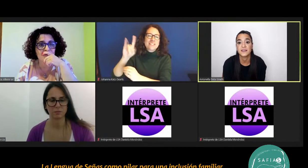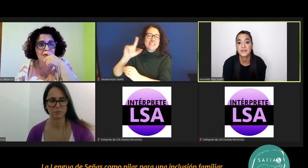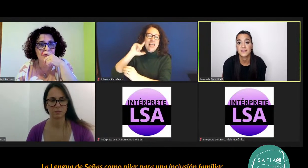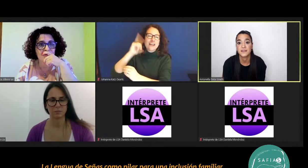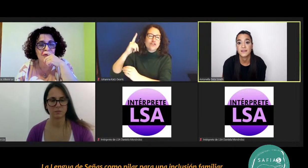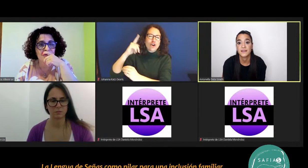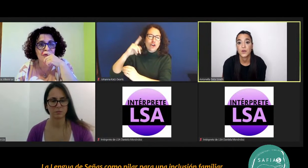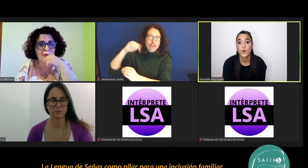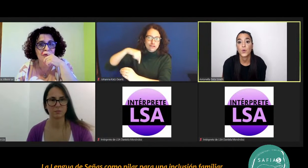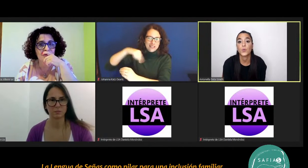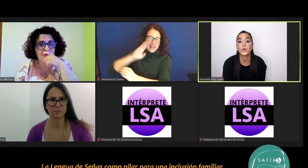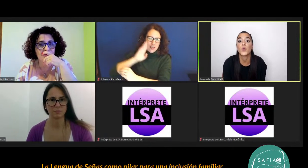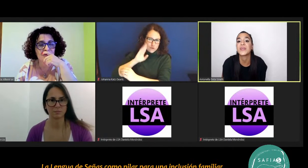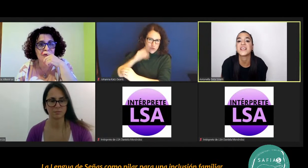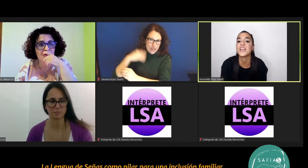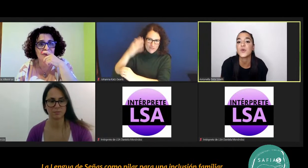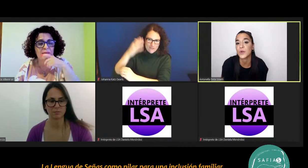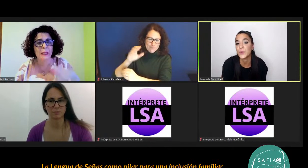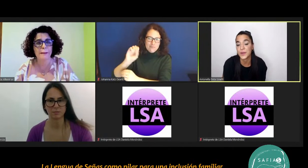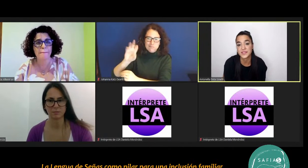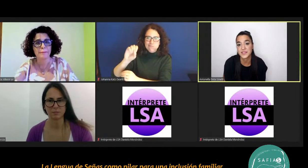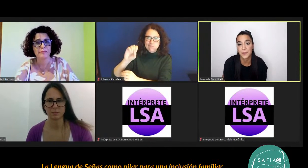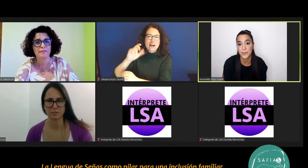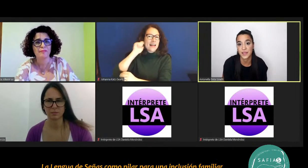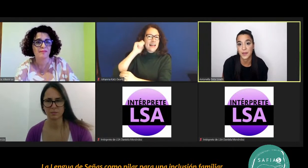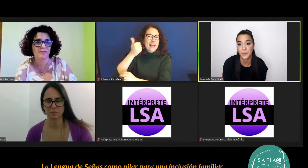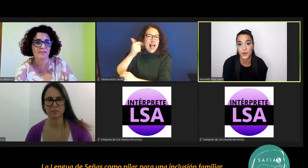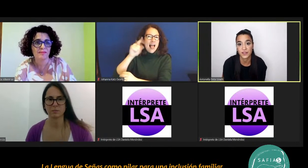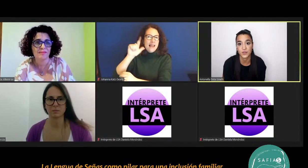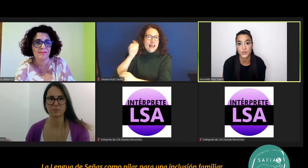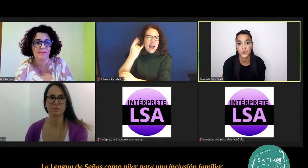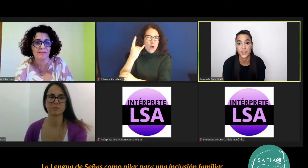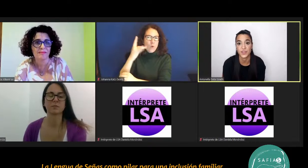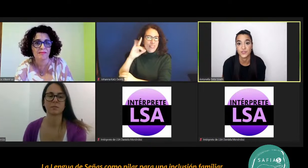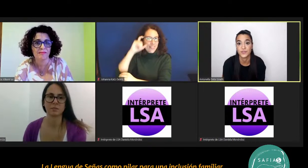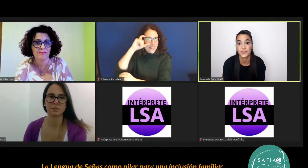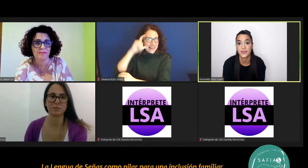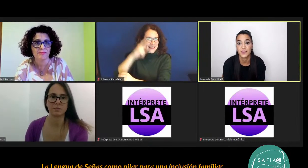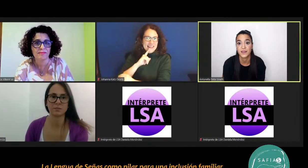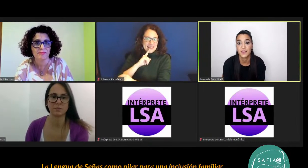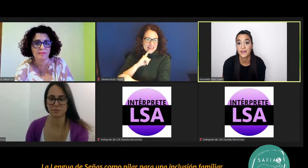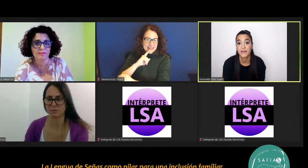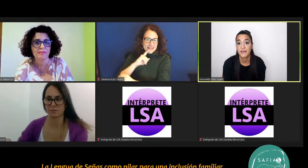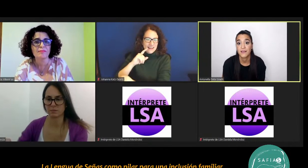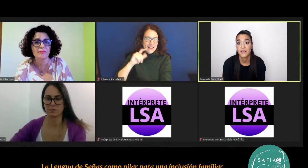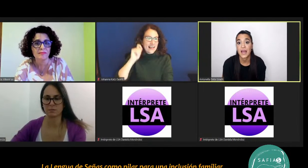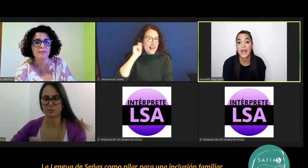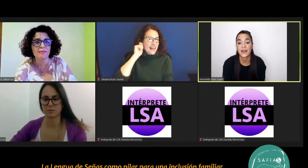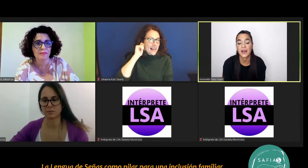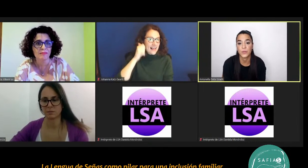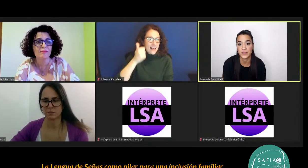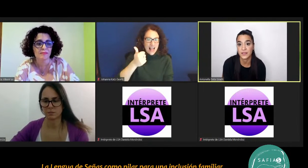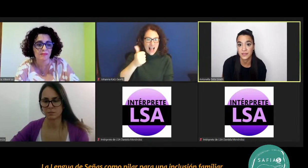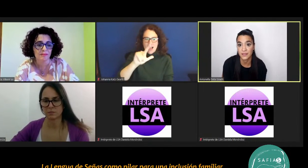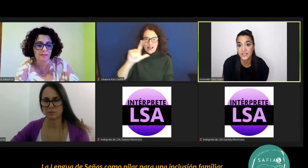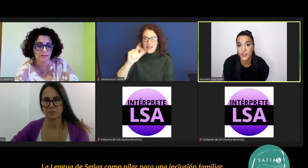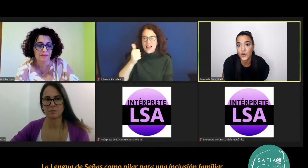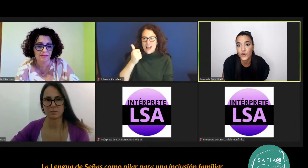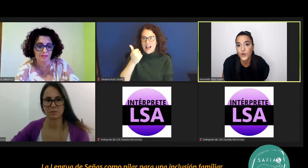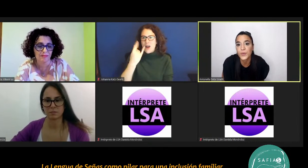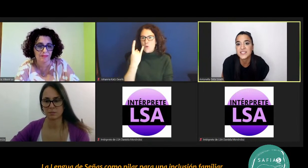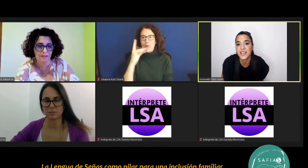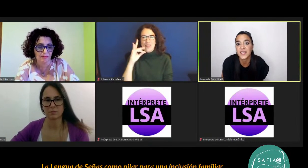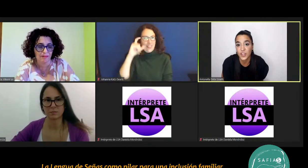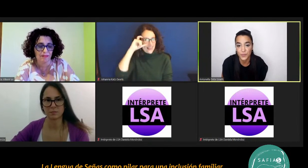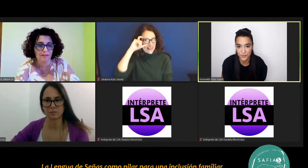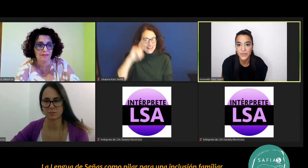conocería, no hubiese ido a la universidad, por ejemplo, en Estados Unidos. A Gaudet dice,